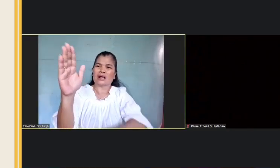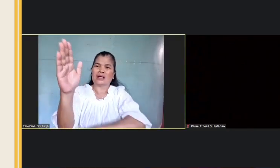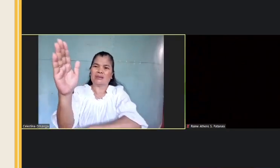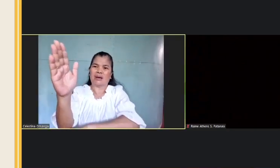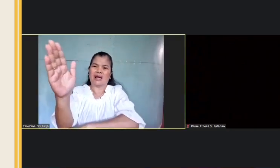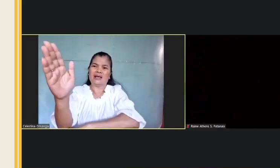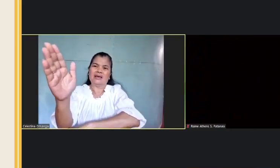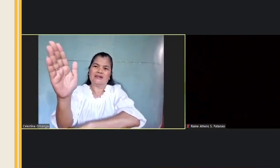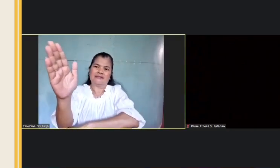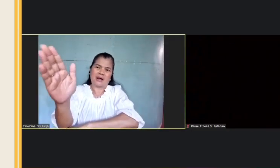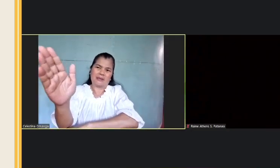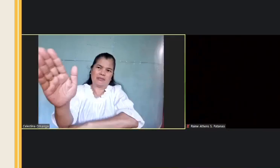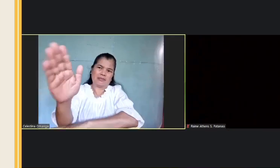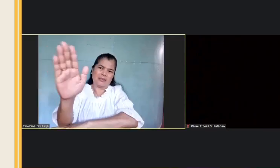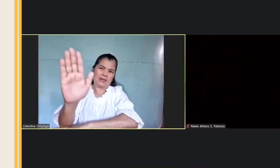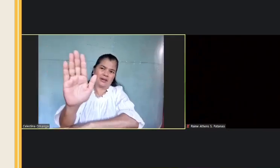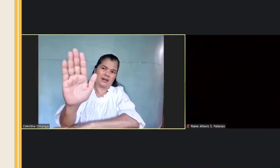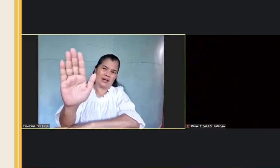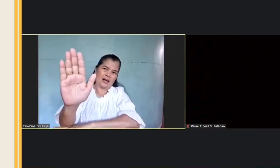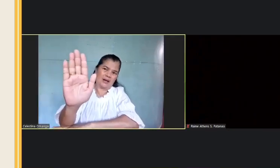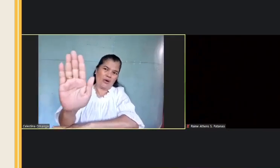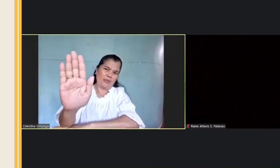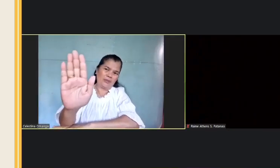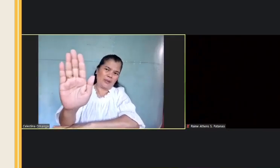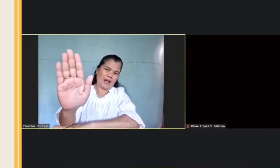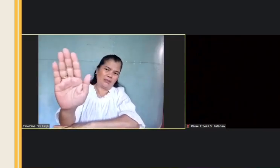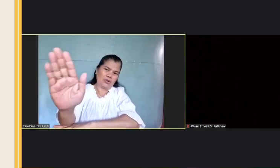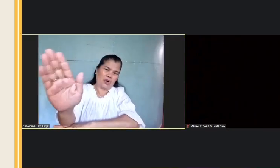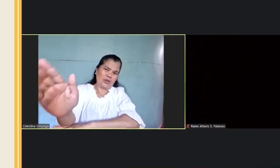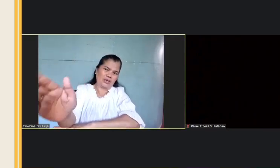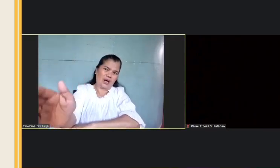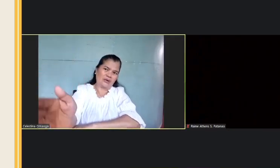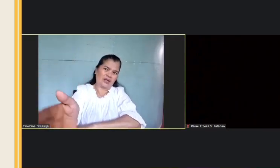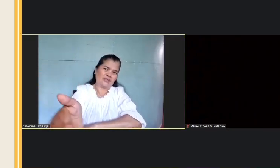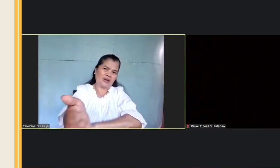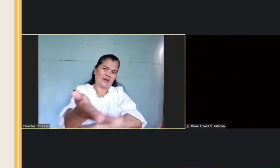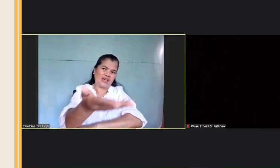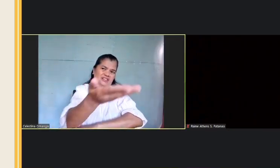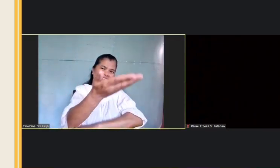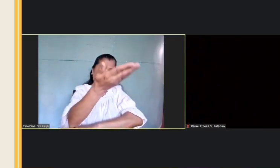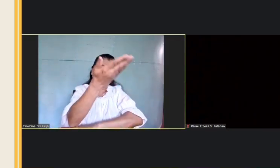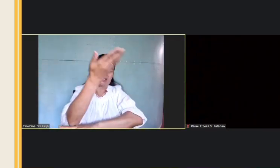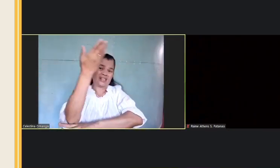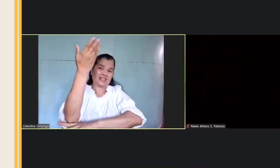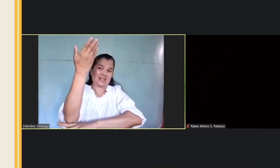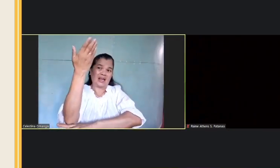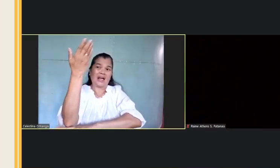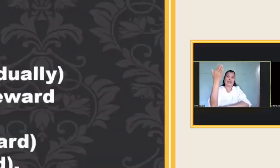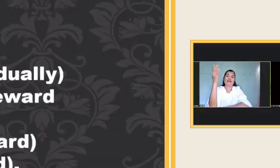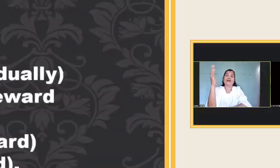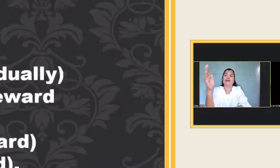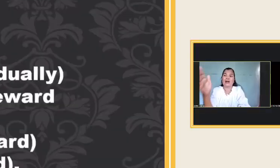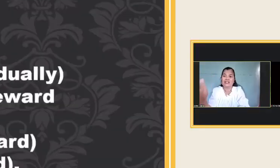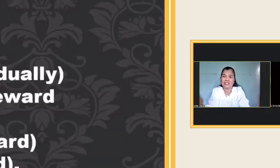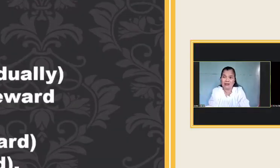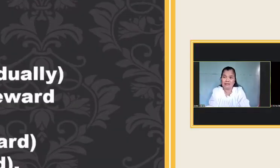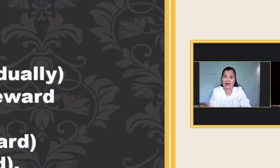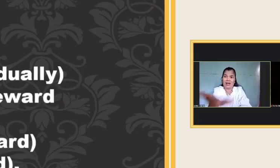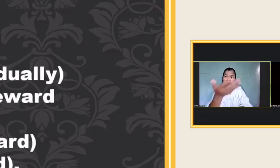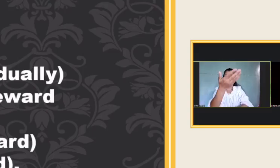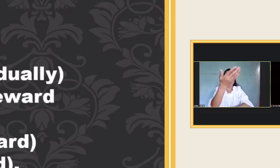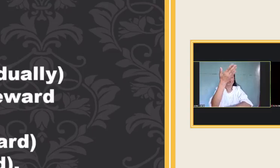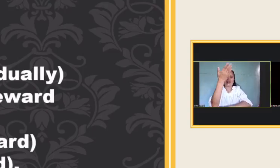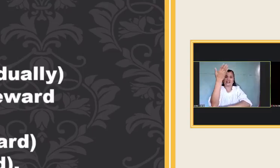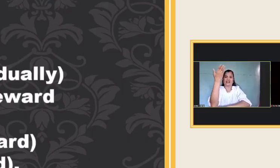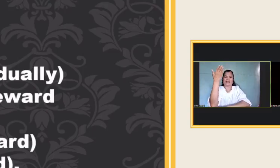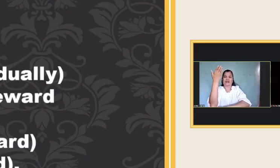morning baga, di ba? From open palm, going down, and then rising, representing the rising of